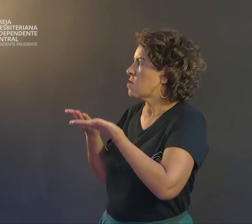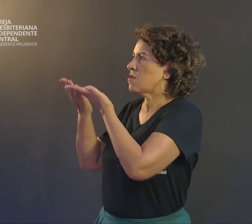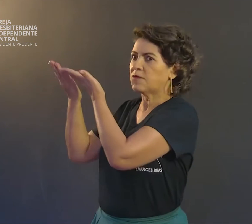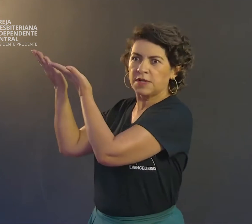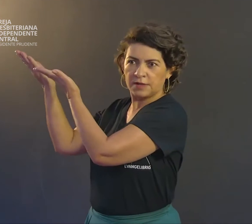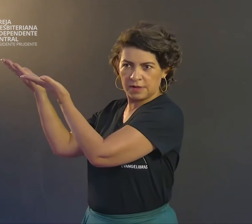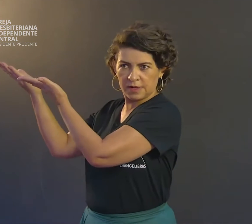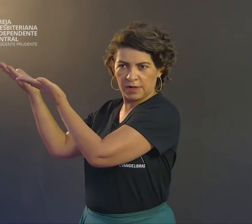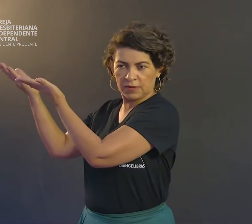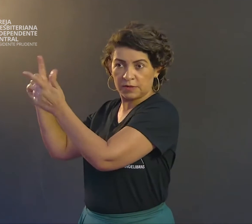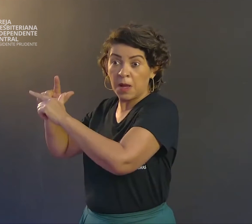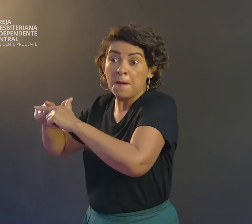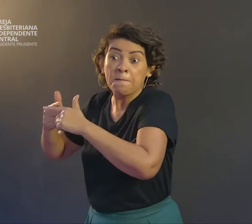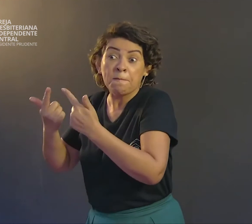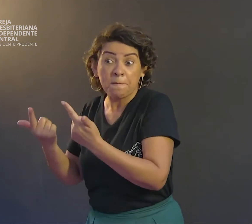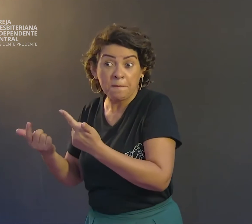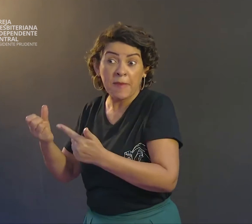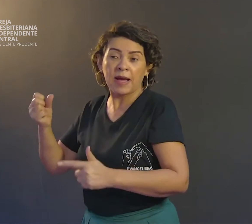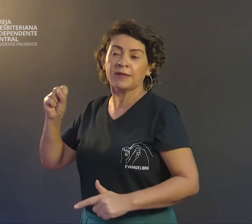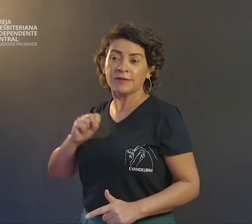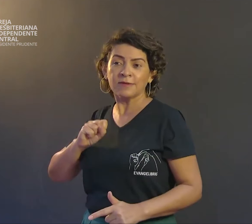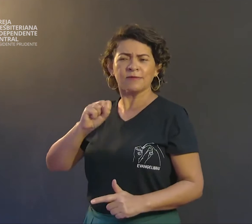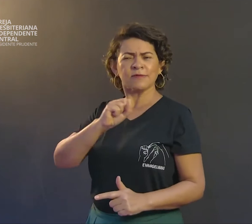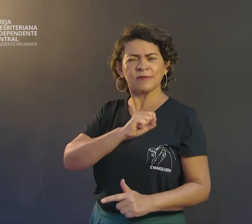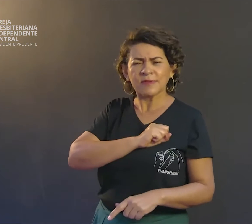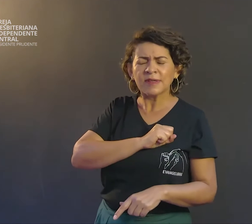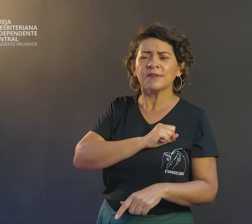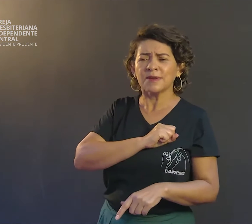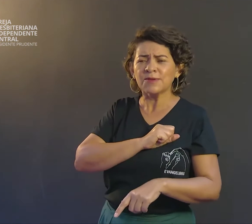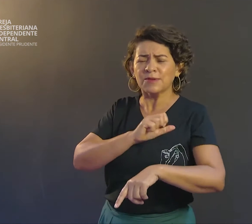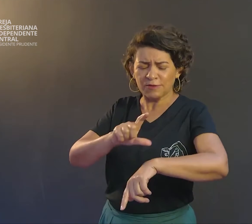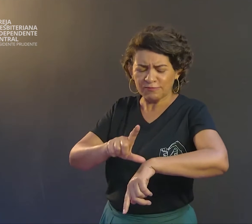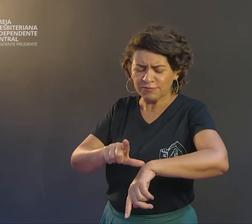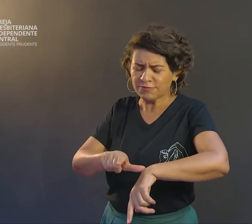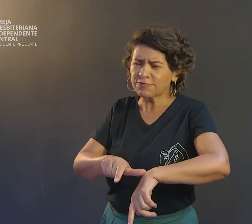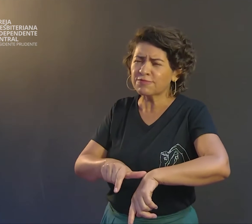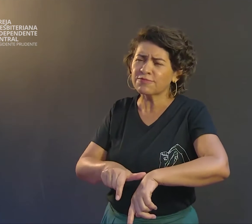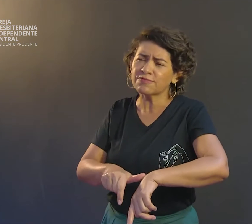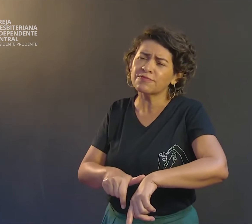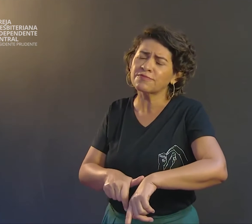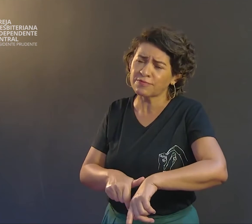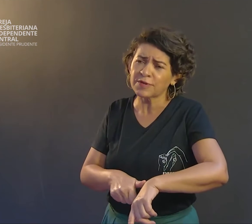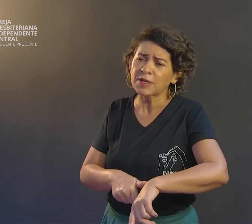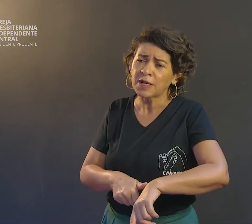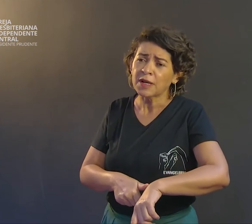habilitado. Mas como o sacerdote Samuel estava demorando a chegar e havia uma batalha